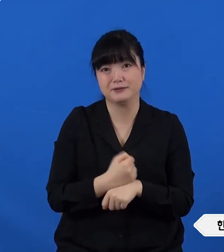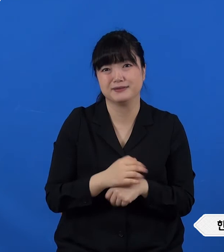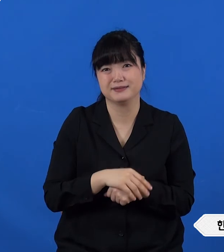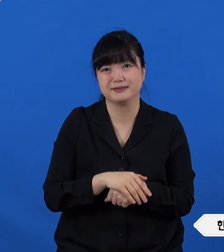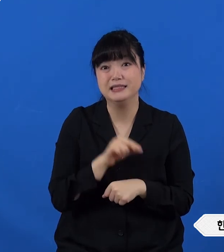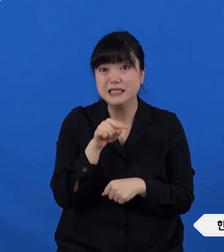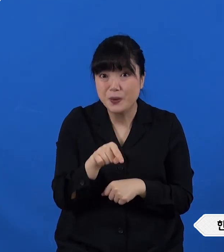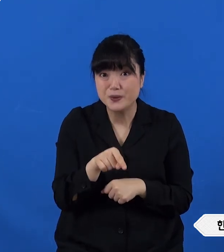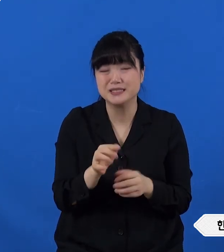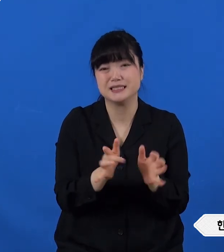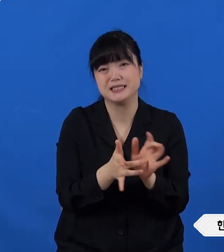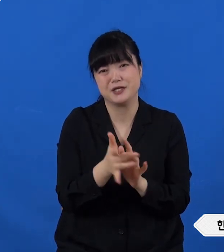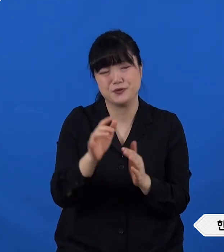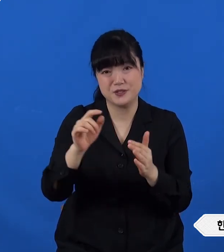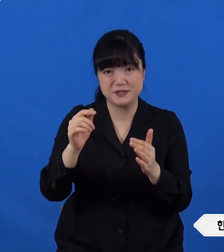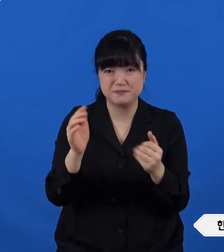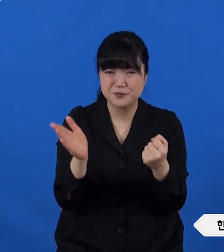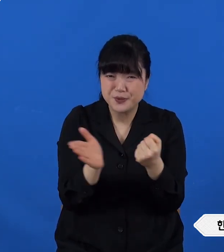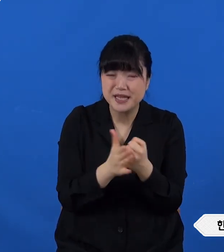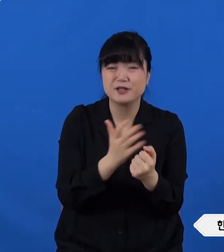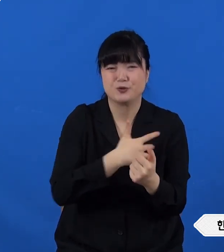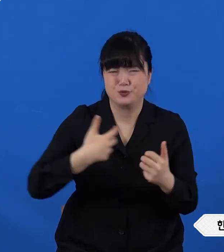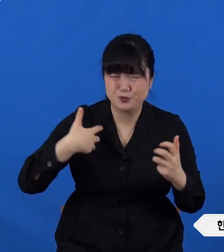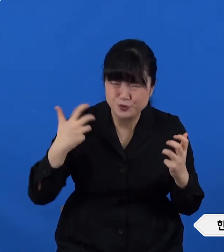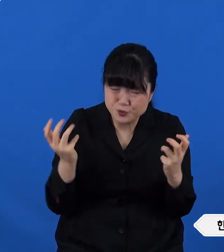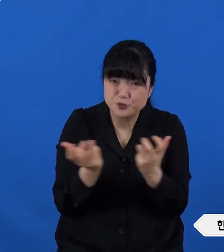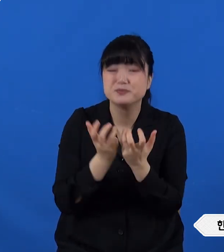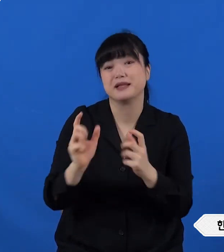그것이 예수로 충만한 것입니다.